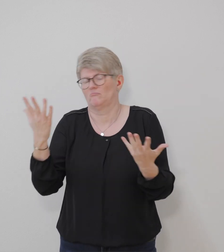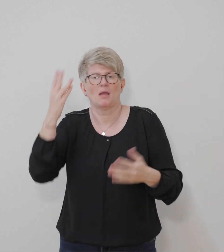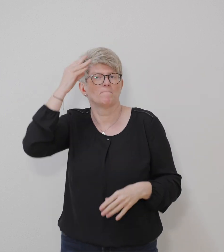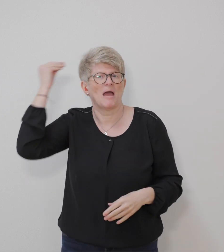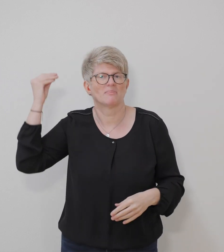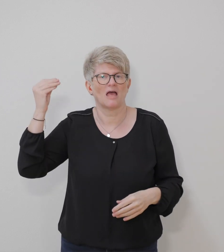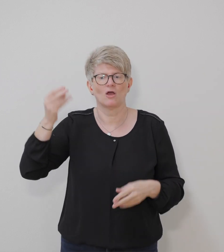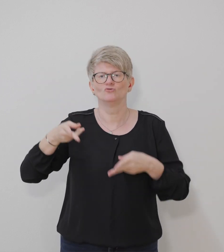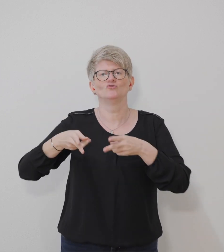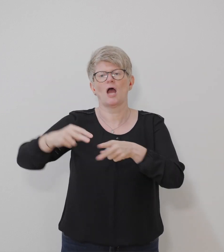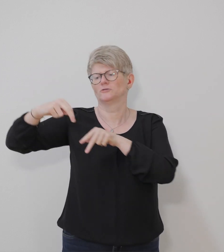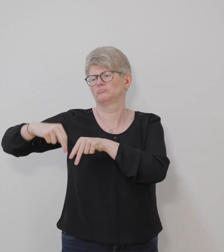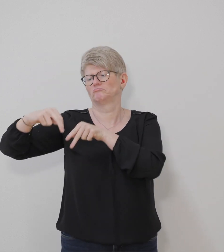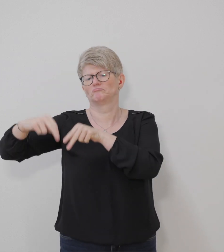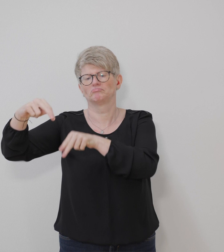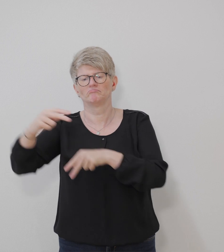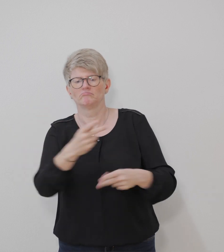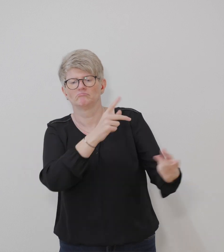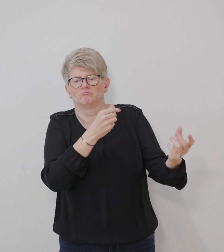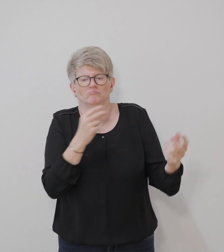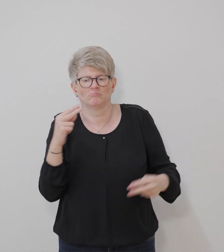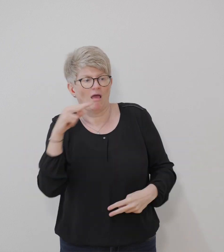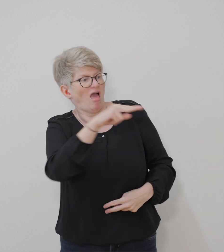Allzu oft bedienen Medien diese Gier.